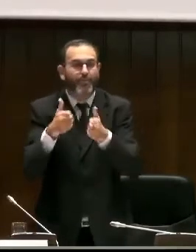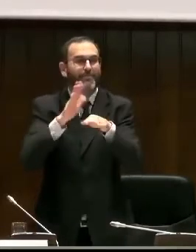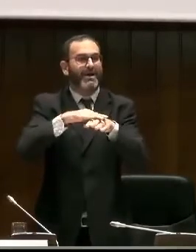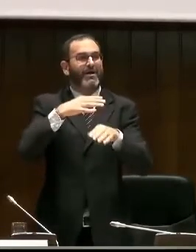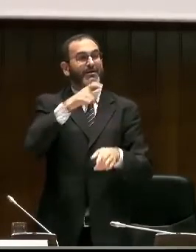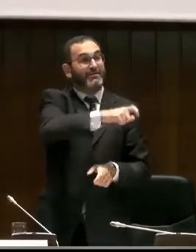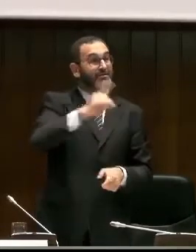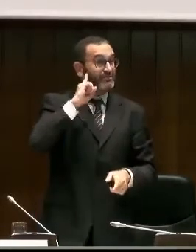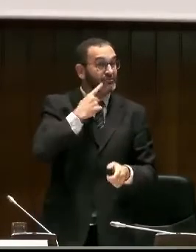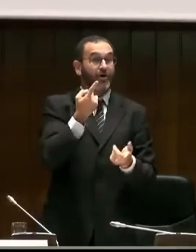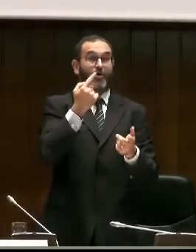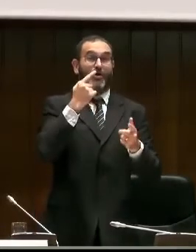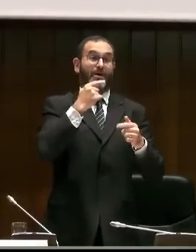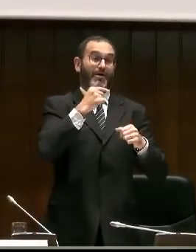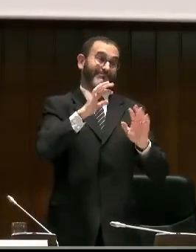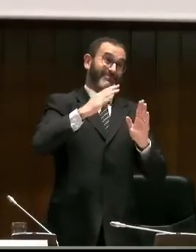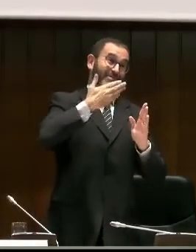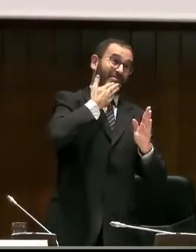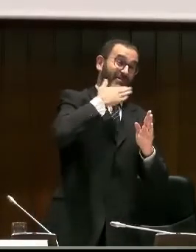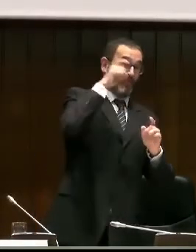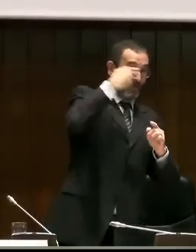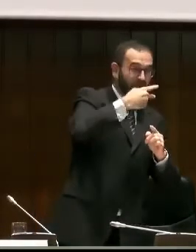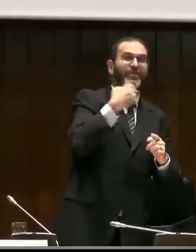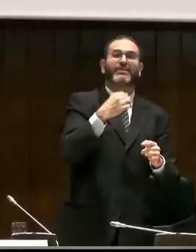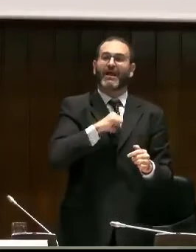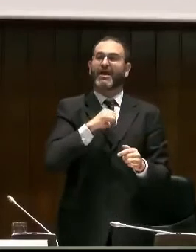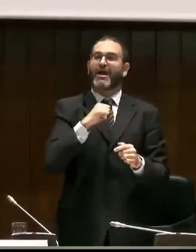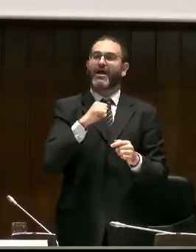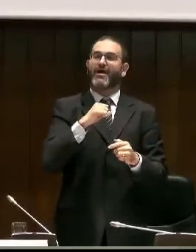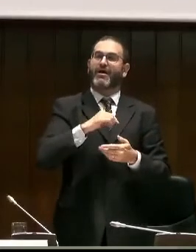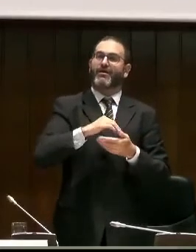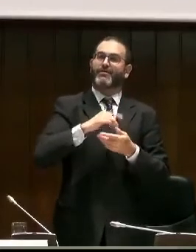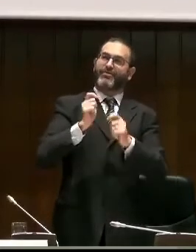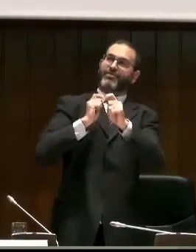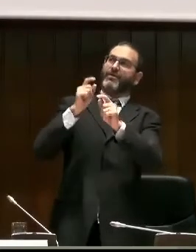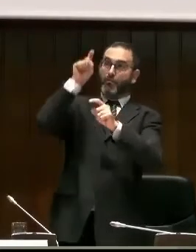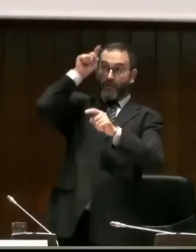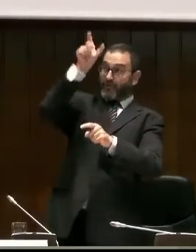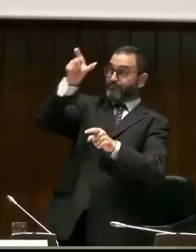estamos trabajando para cambiar y encauzar estos criterios